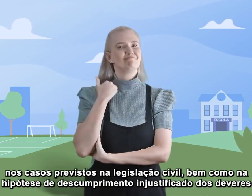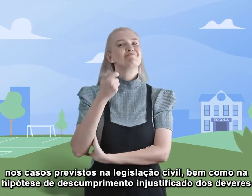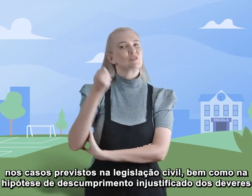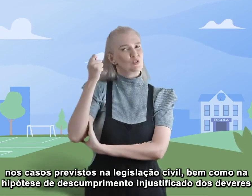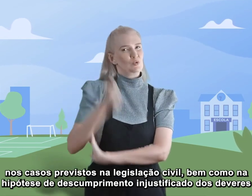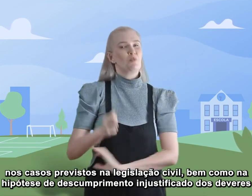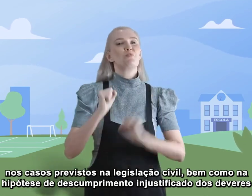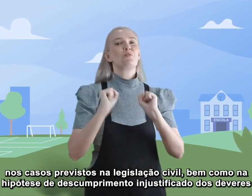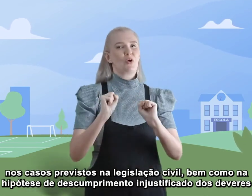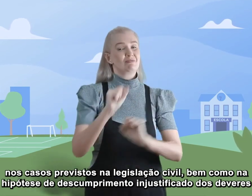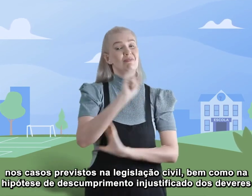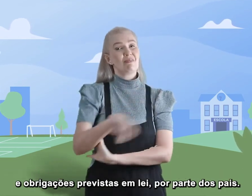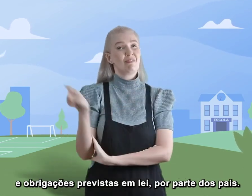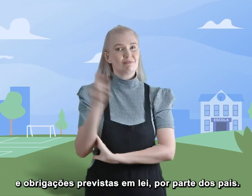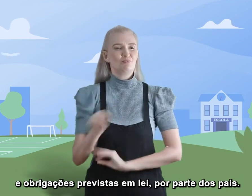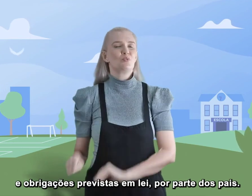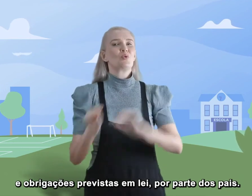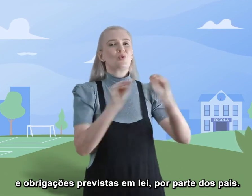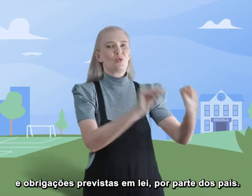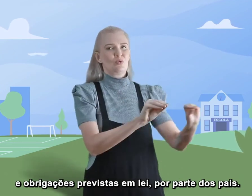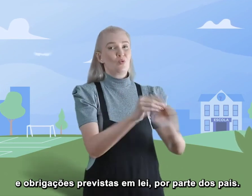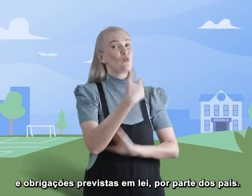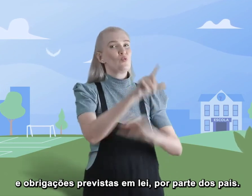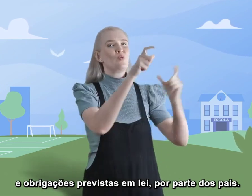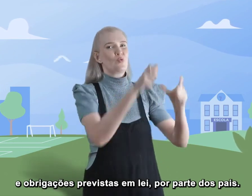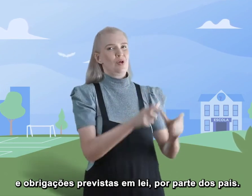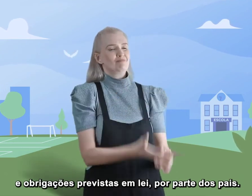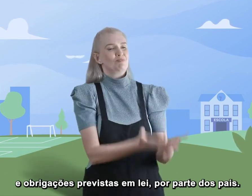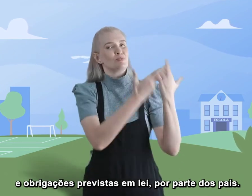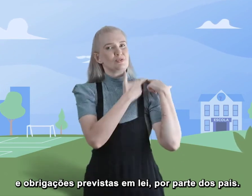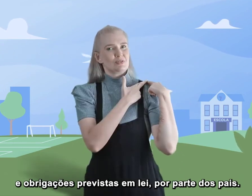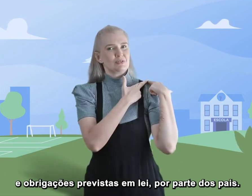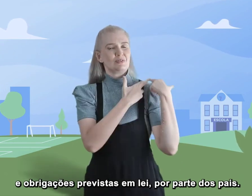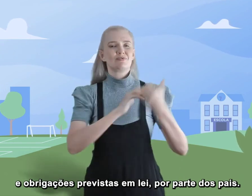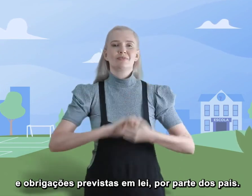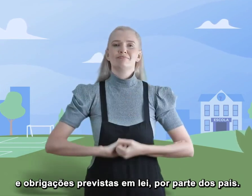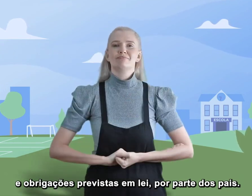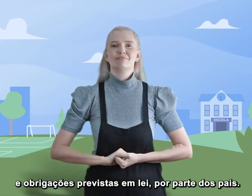injustificado dos deveres e obrigações previstas em lei, por parte dos pais.